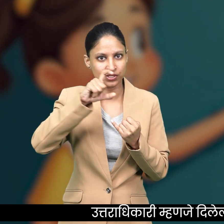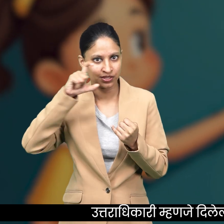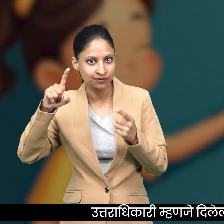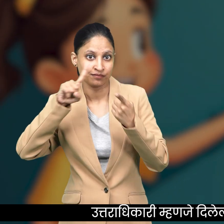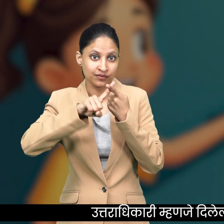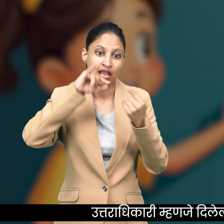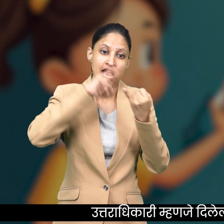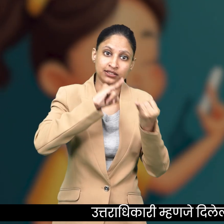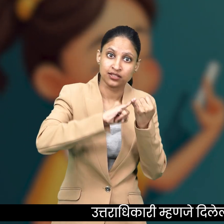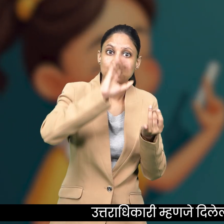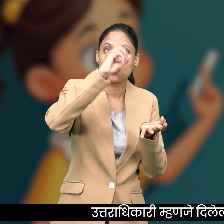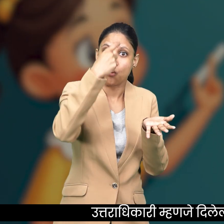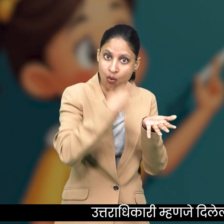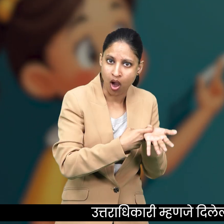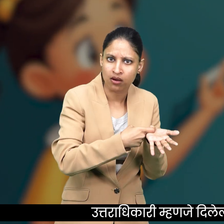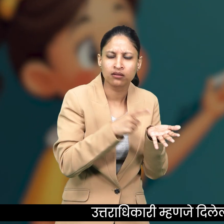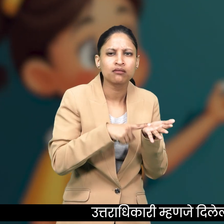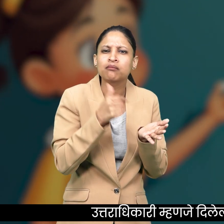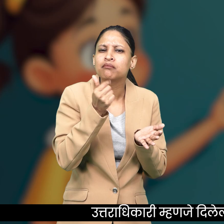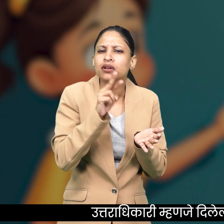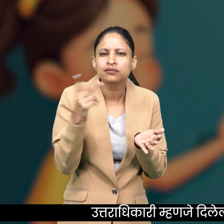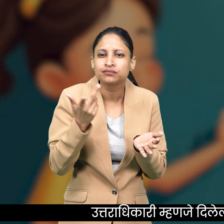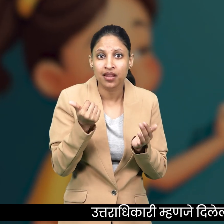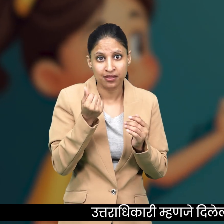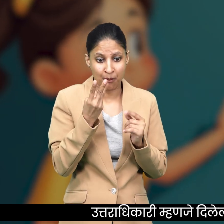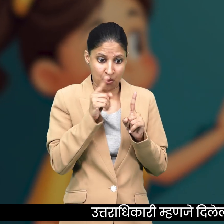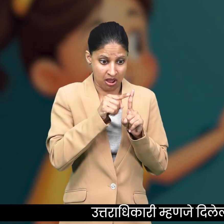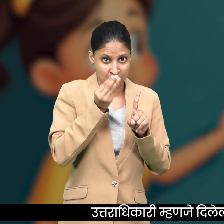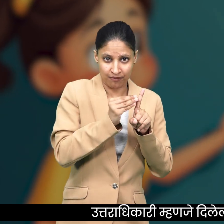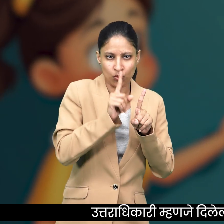उत्तराधिकारी म्हणजे दिलेल्या संख्येनंतर लगेच येणारी संख्या.